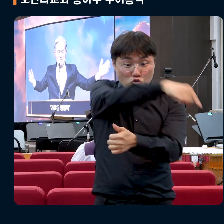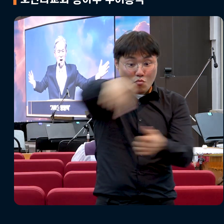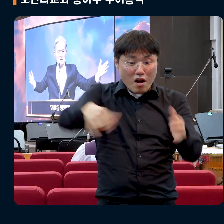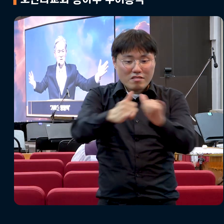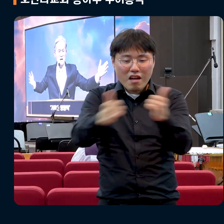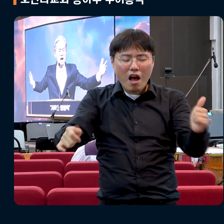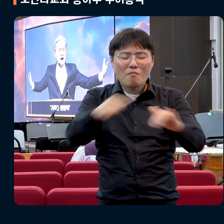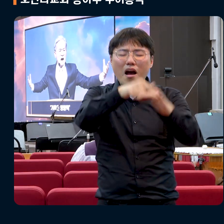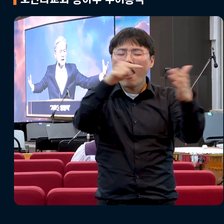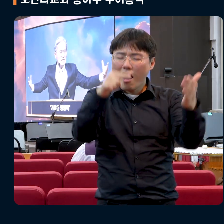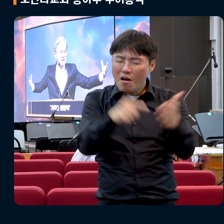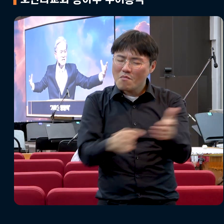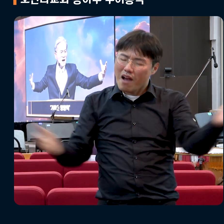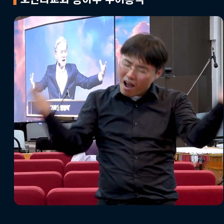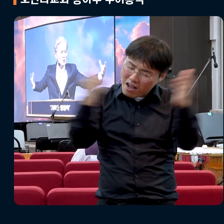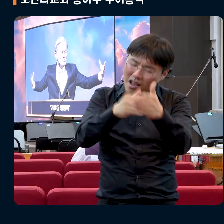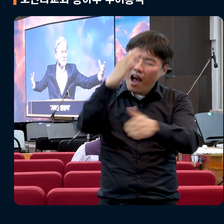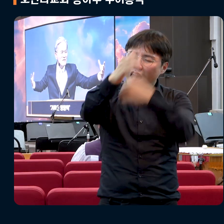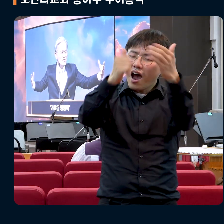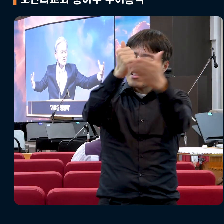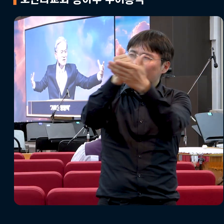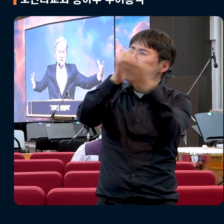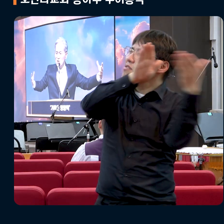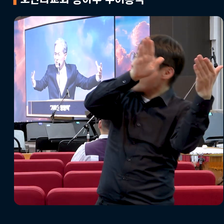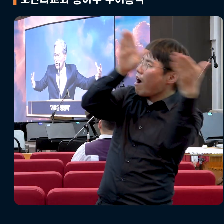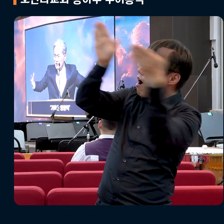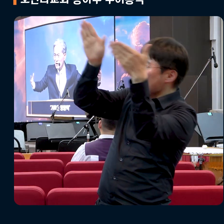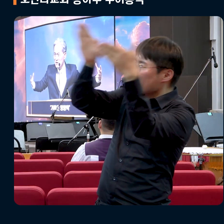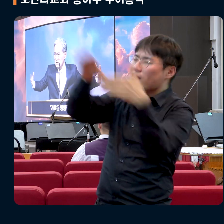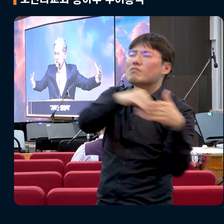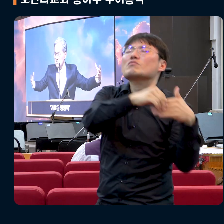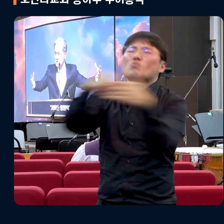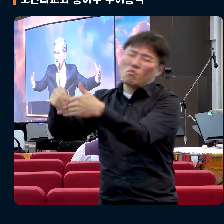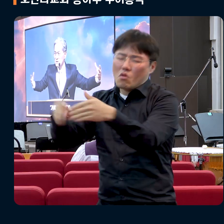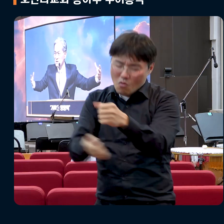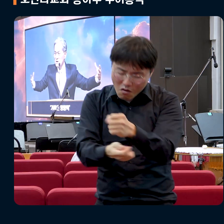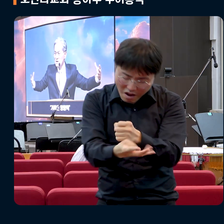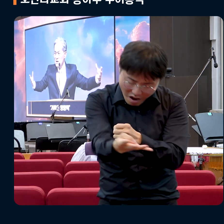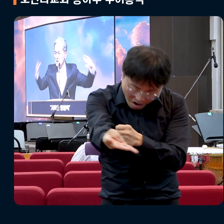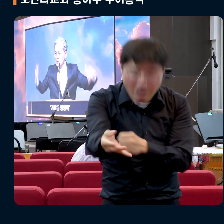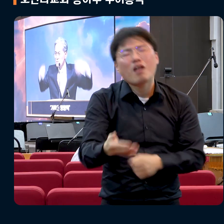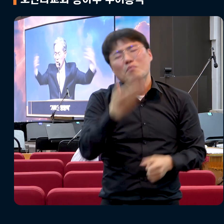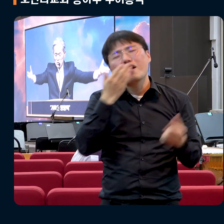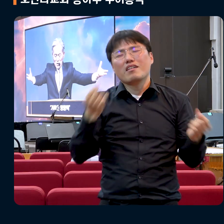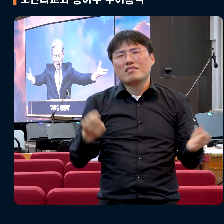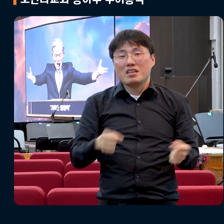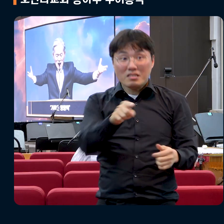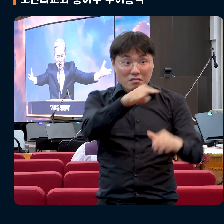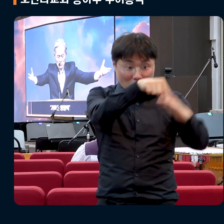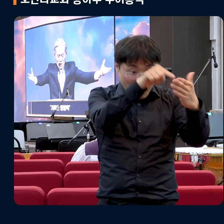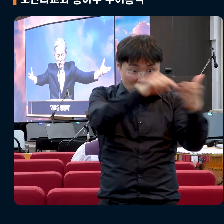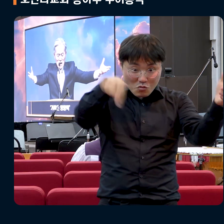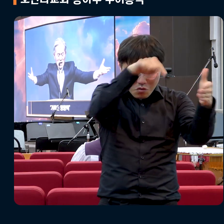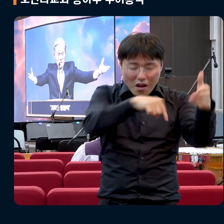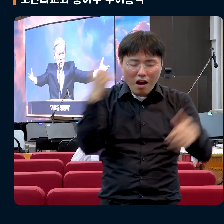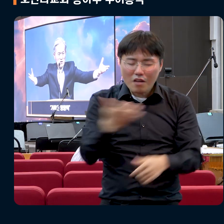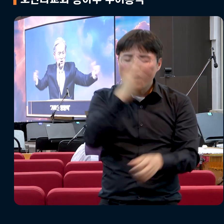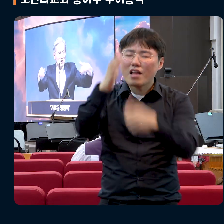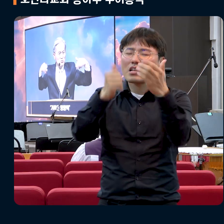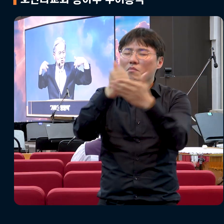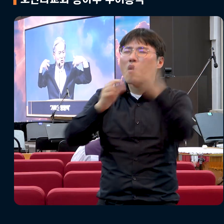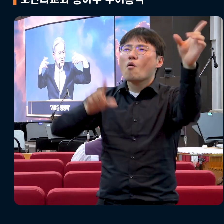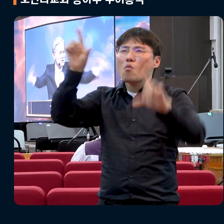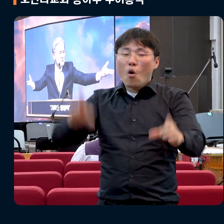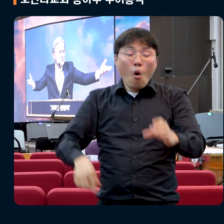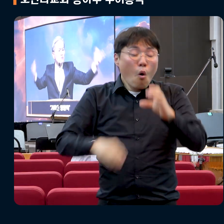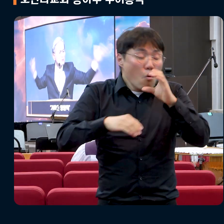있는 사람들의 마음을 하나님께 향하도록 만드는 그런 역사를 한다니까요. 예, 그들 마음속에 아름다운 하나님의